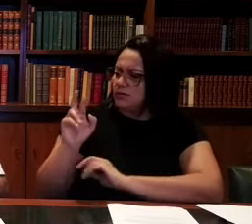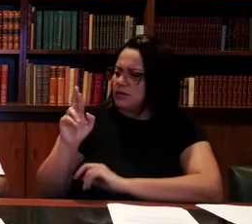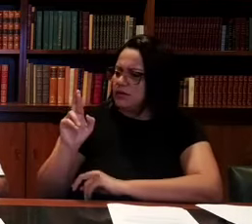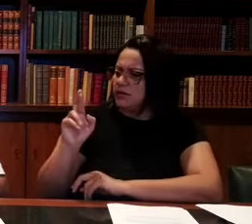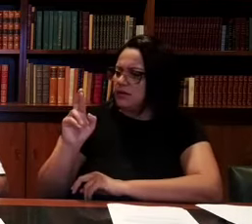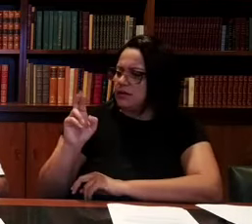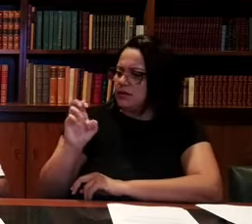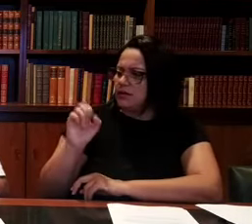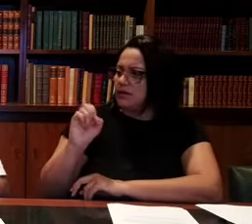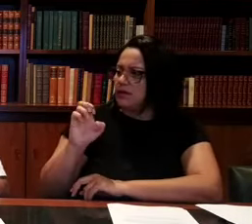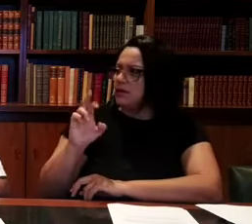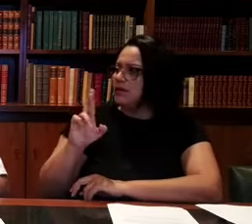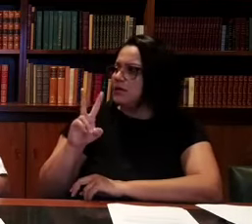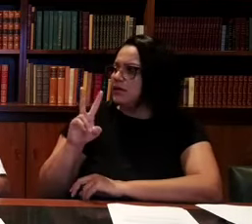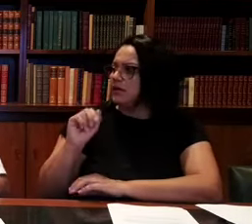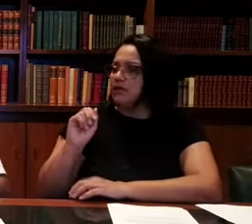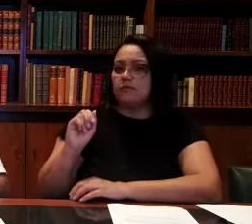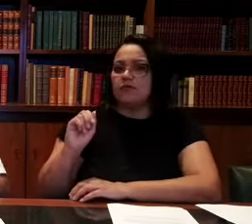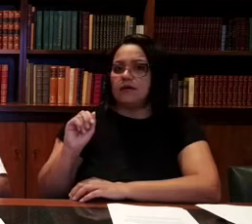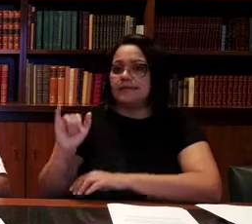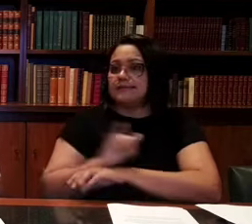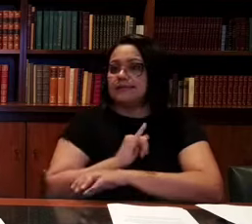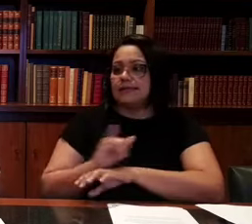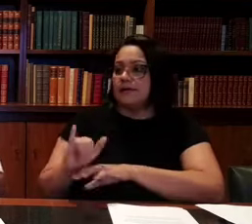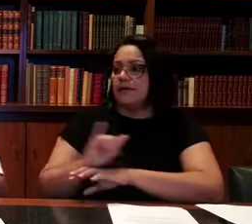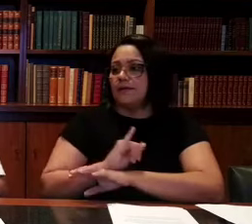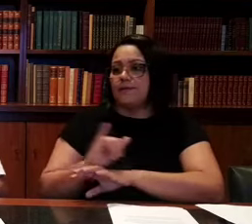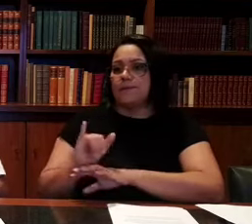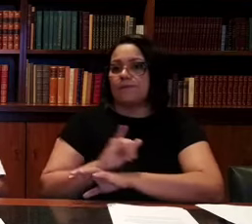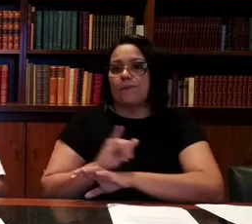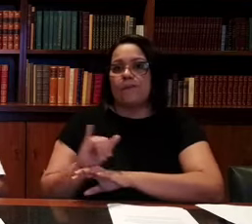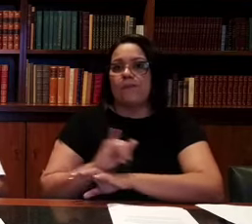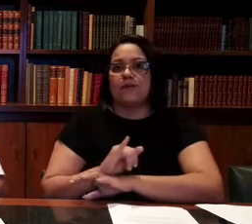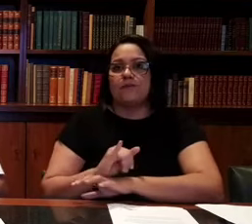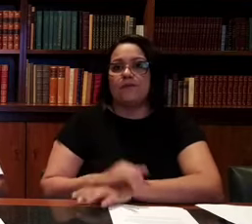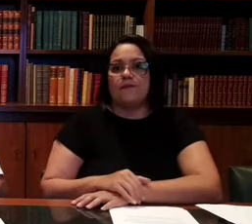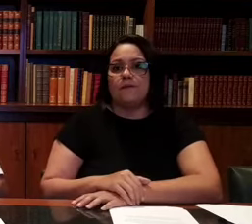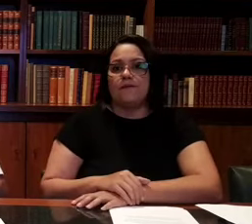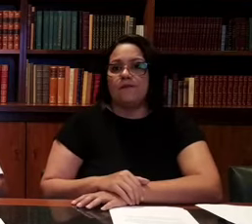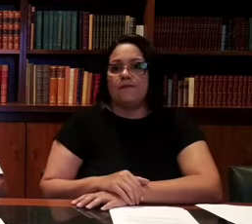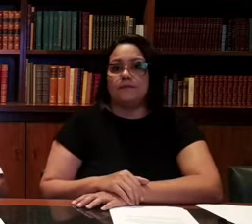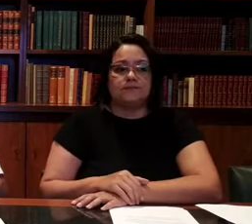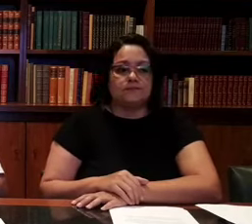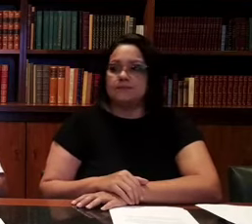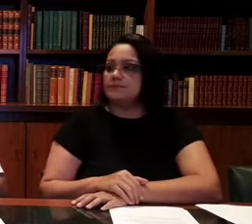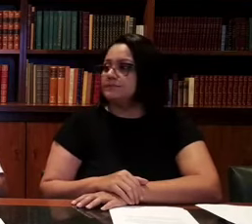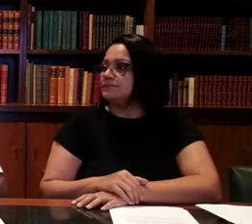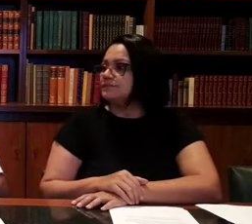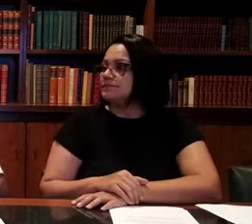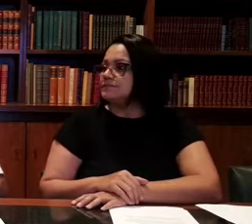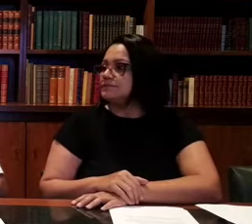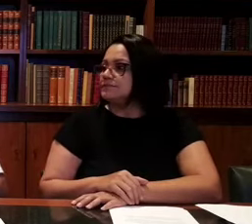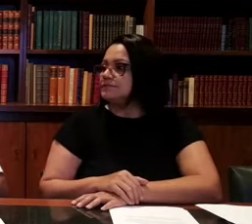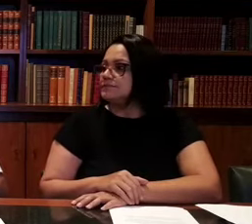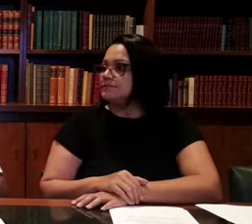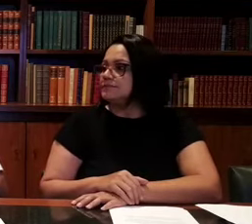seu estratégia nós vamos lá não reservas até acho que eu te de alimentos em o